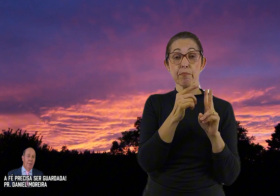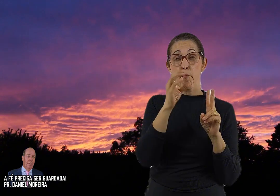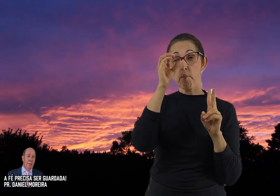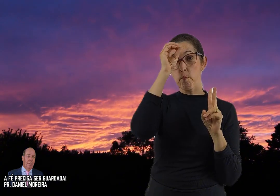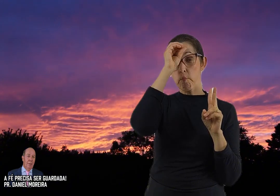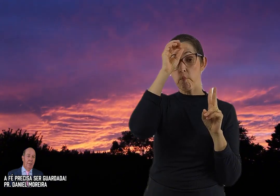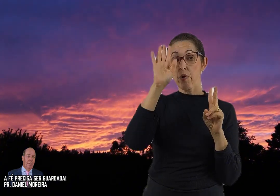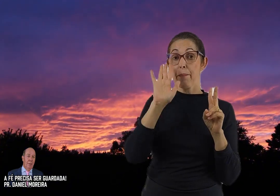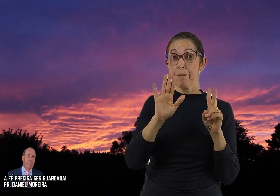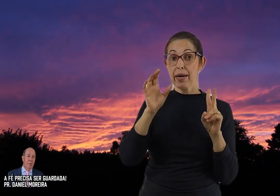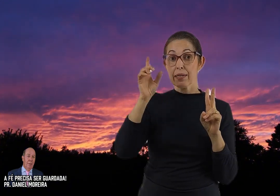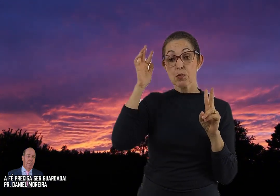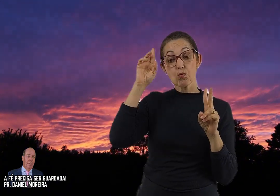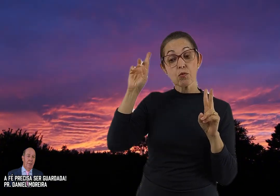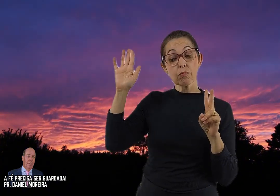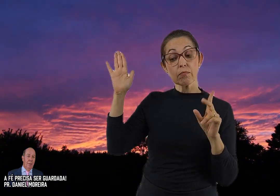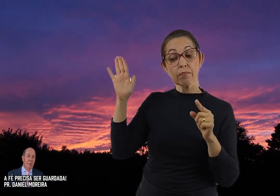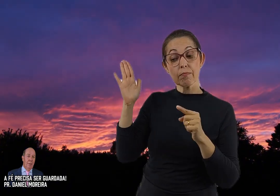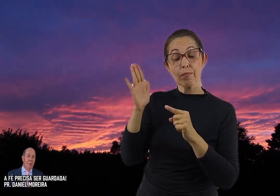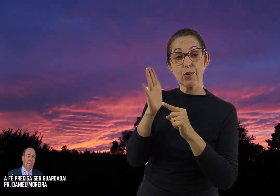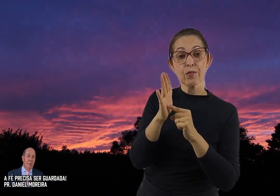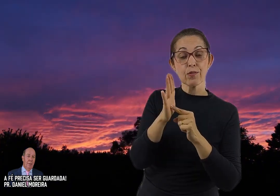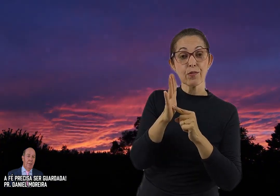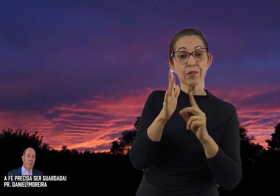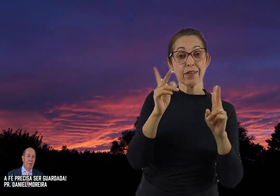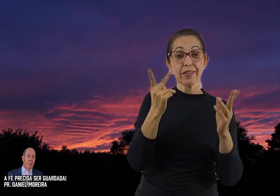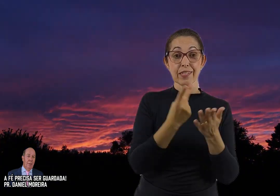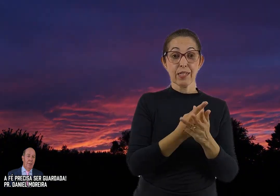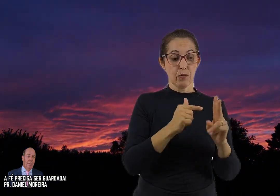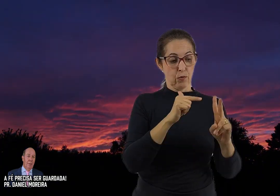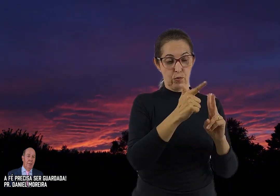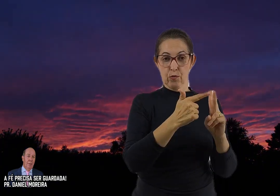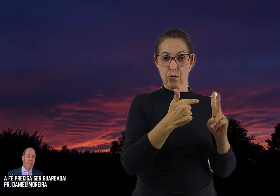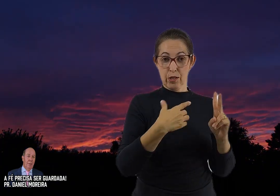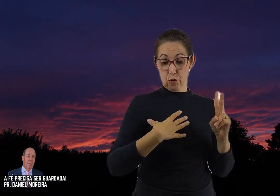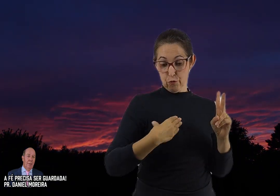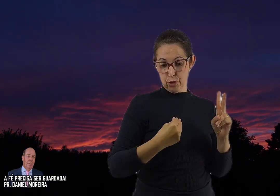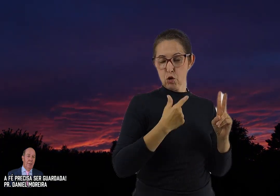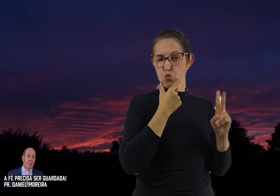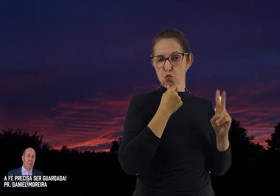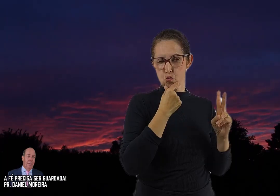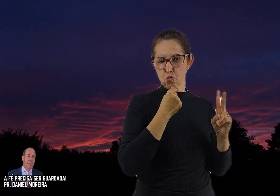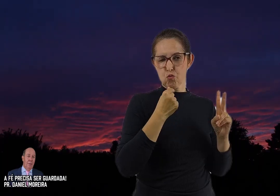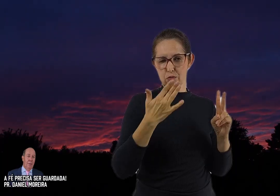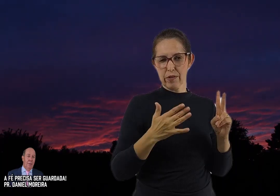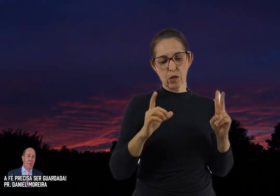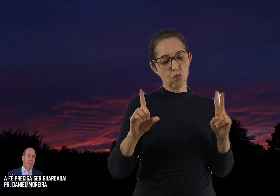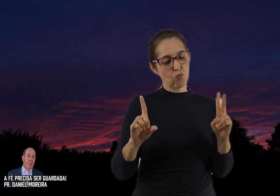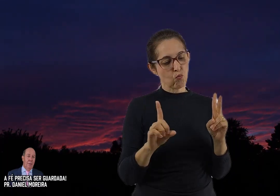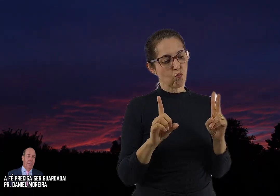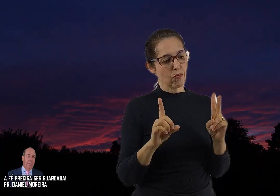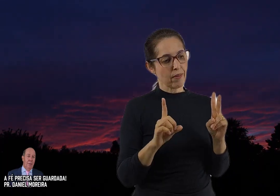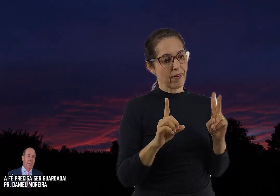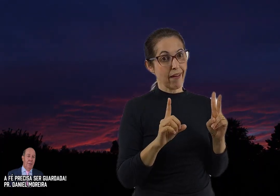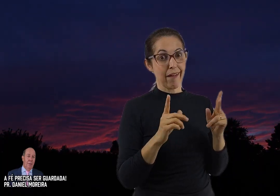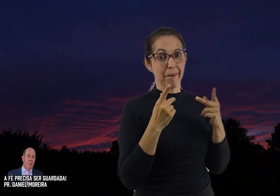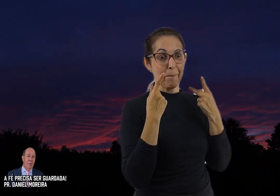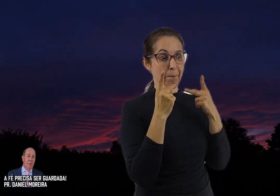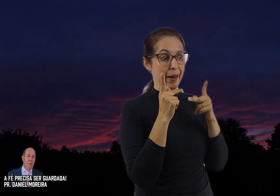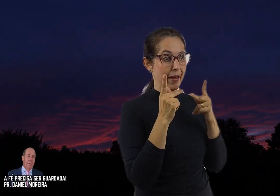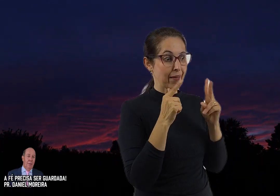Mas no dom espiritual o Senhor mostrou que uma criança, o filho, um garotinho, testemunhava para